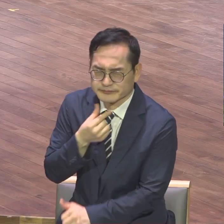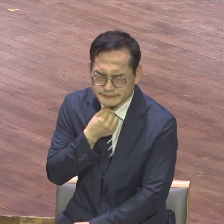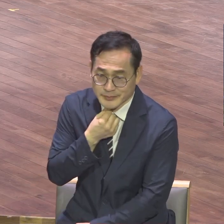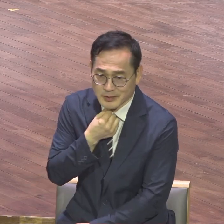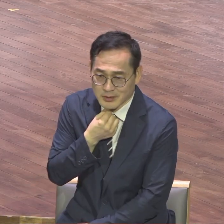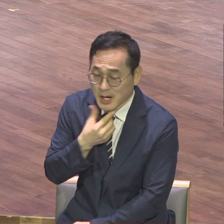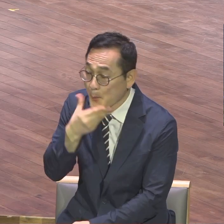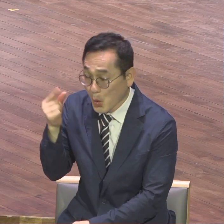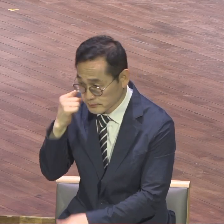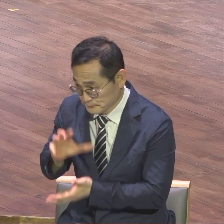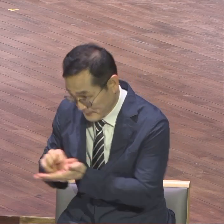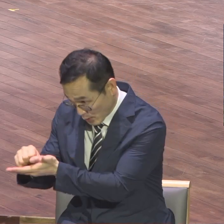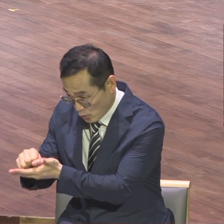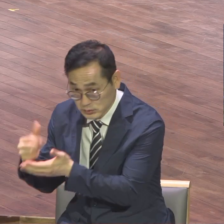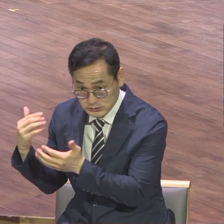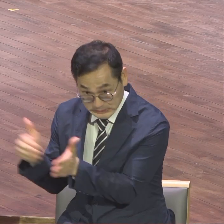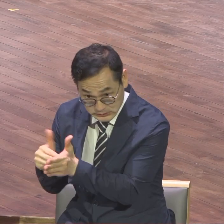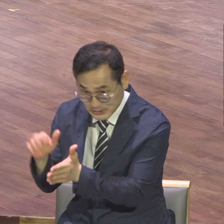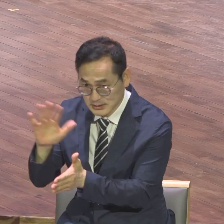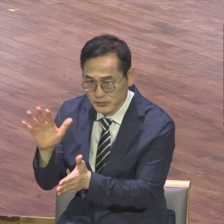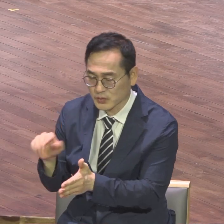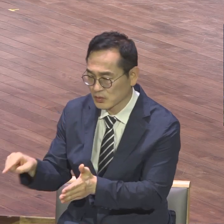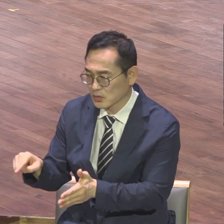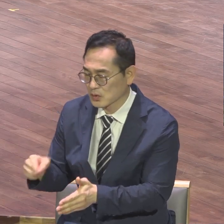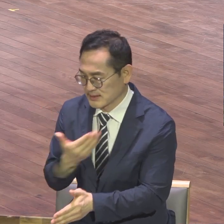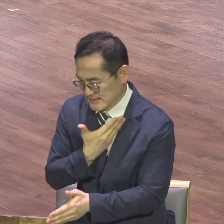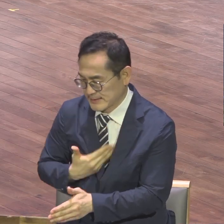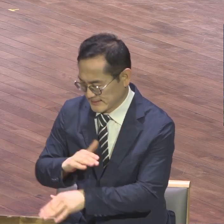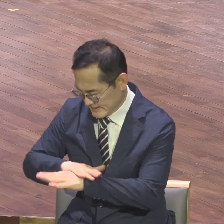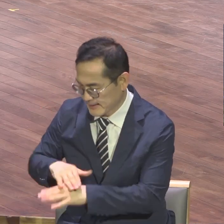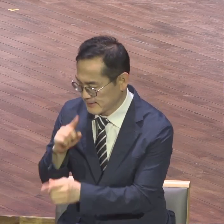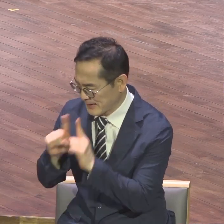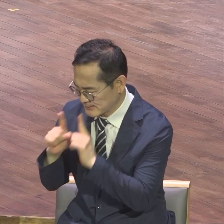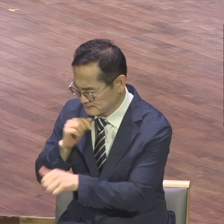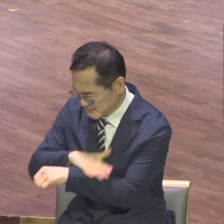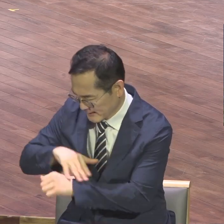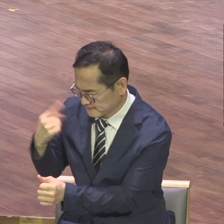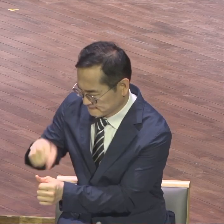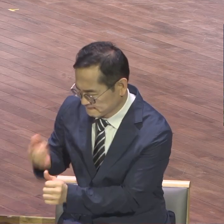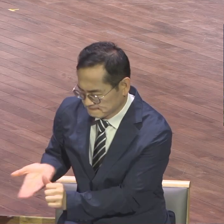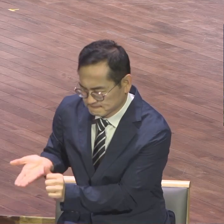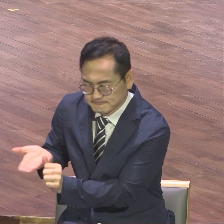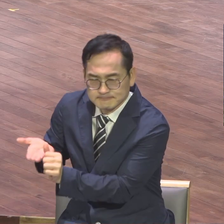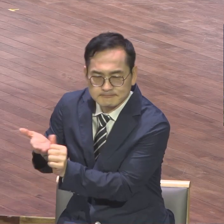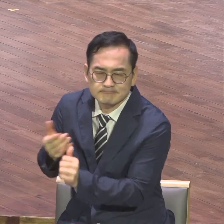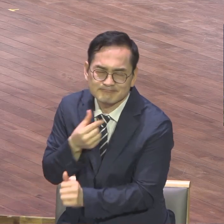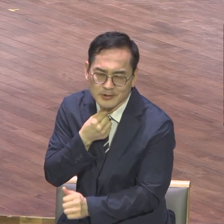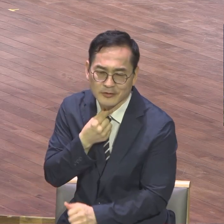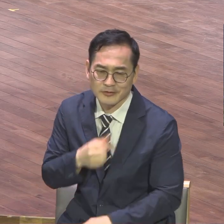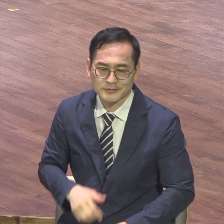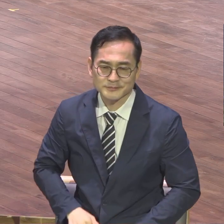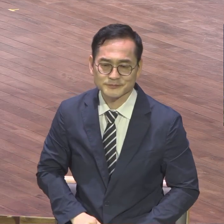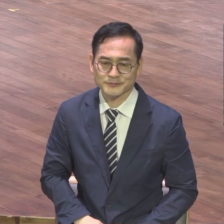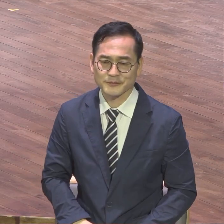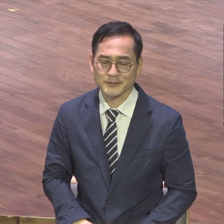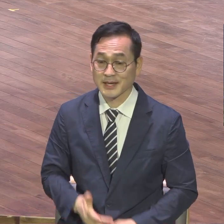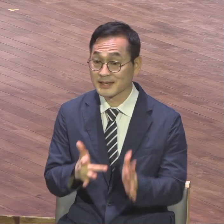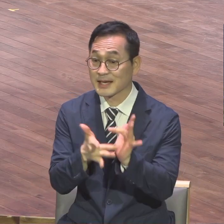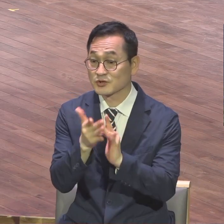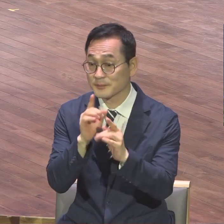사람들은 다르지요. 제자, 예수님께서 너희들은 가서 모든 족속으로 제자 삼으라 그래.